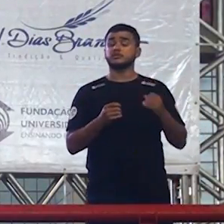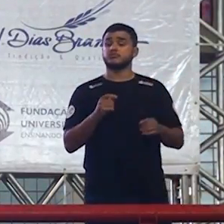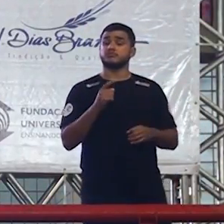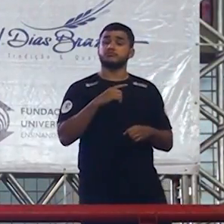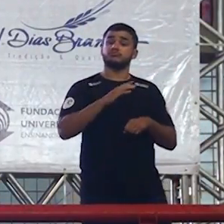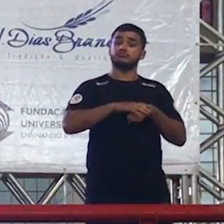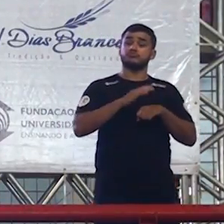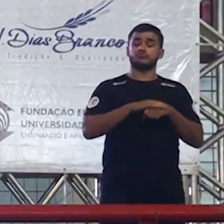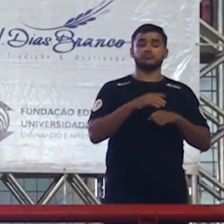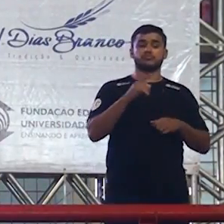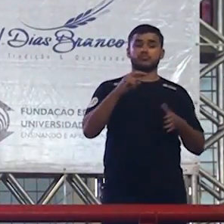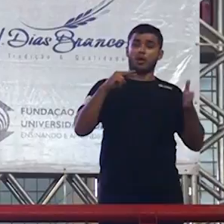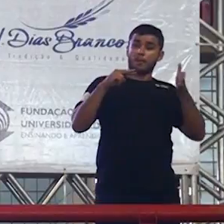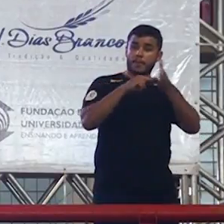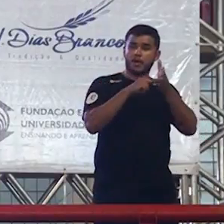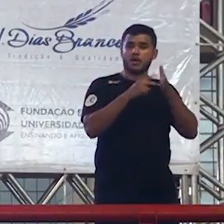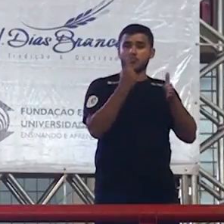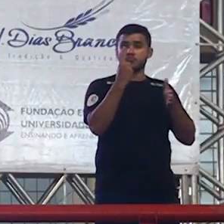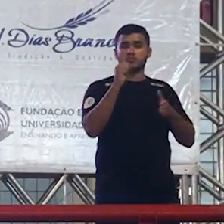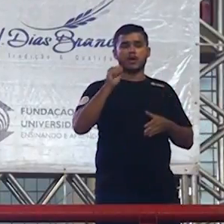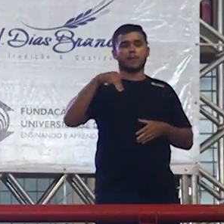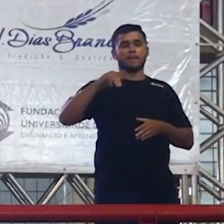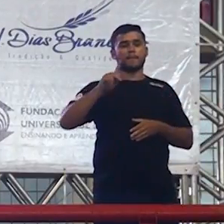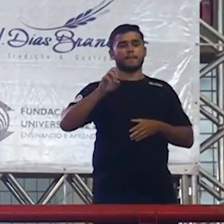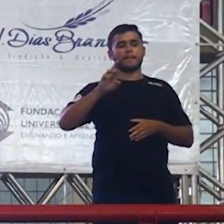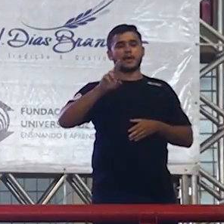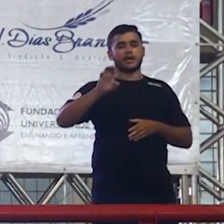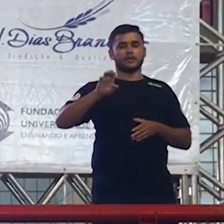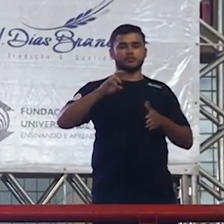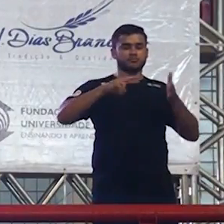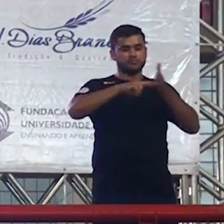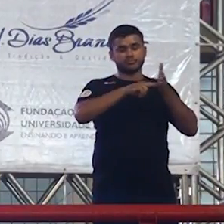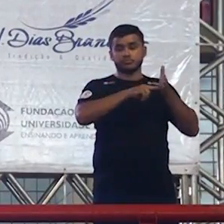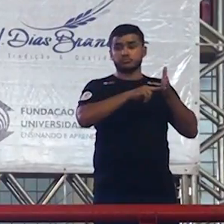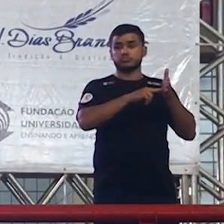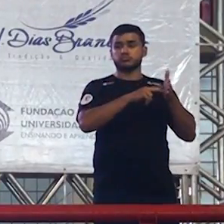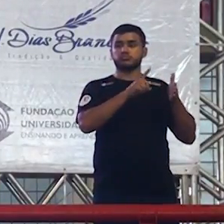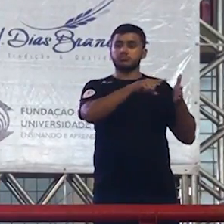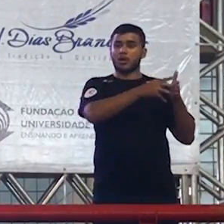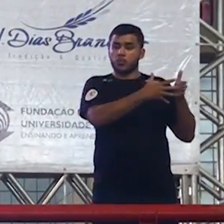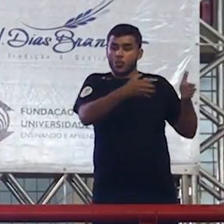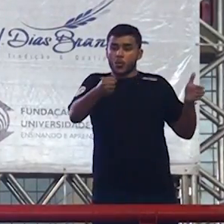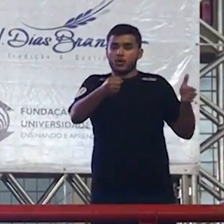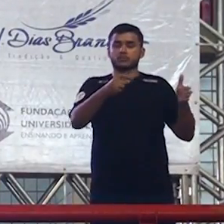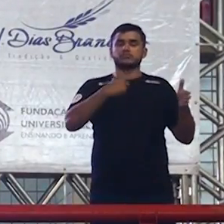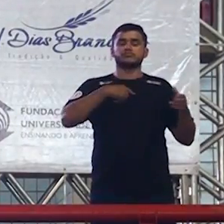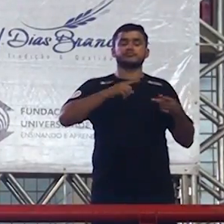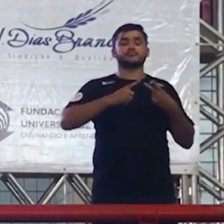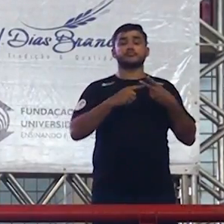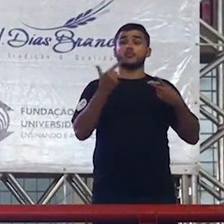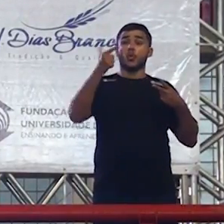corrente elétrica, 1 ampere, 1 ampere. Liguei outro aparelho elétrico,